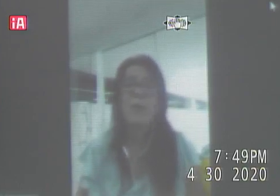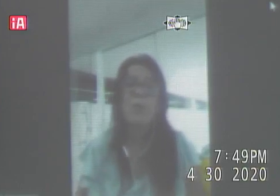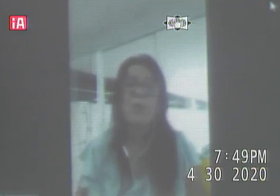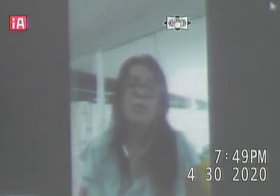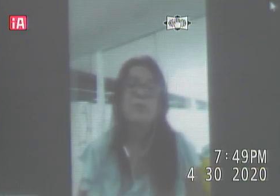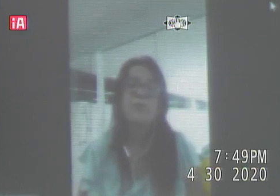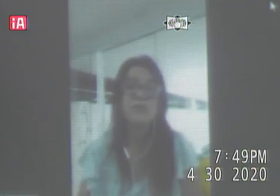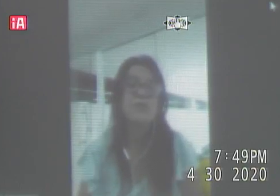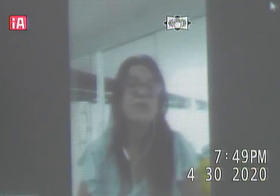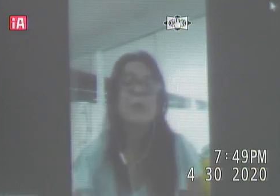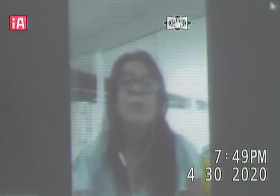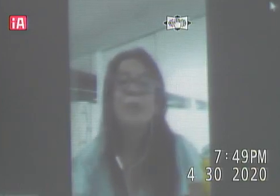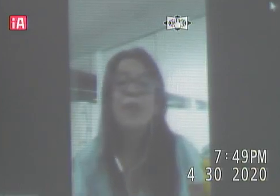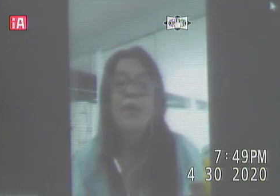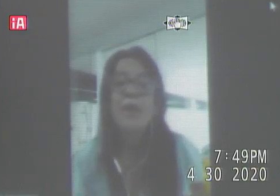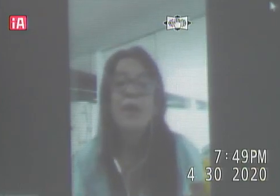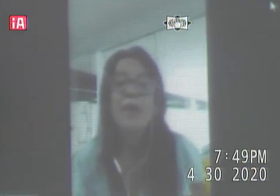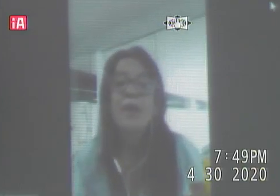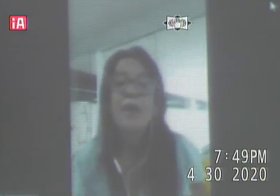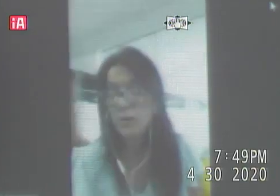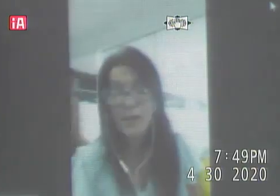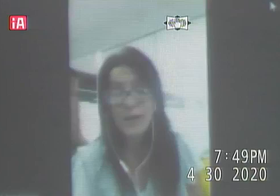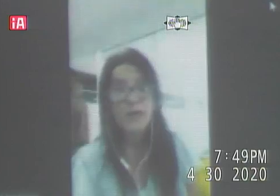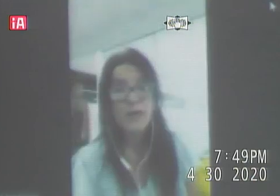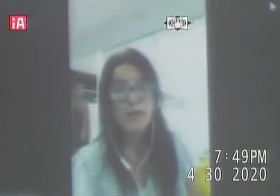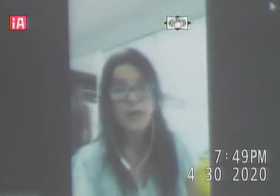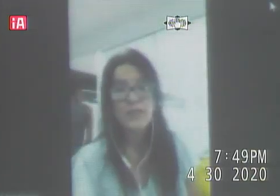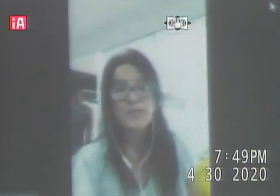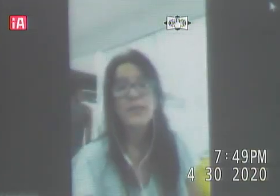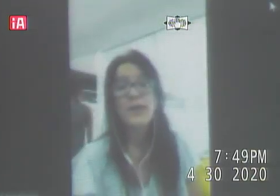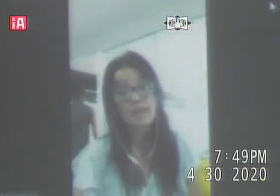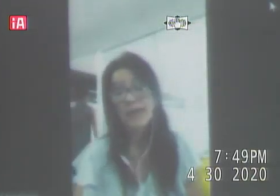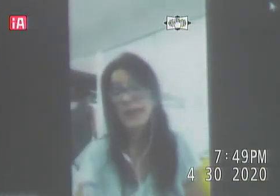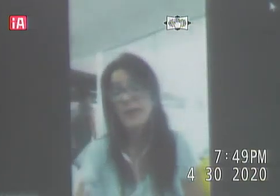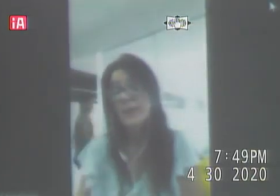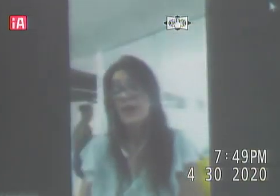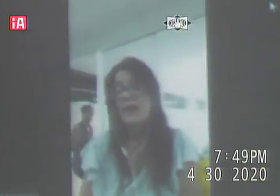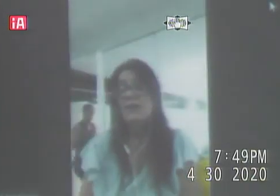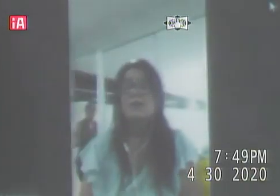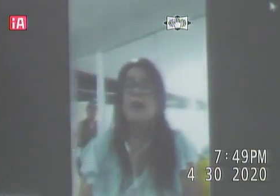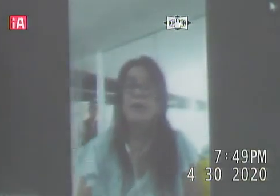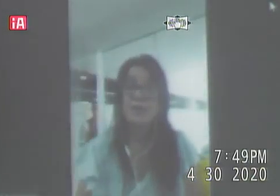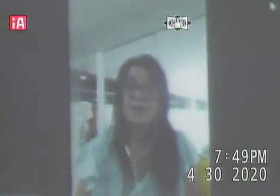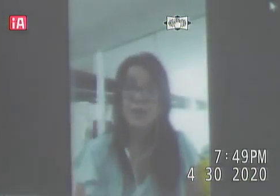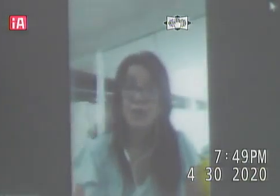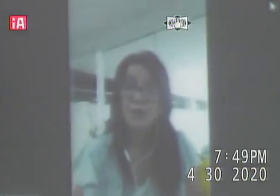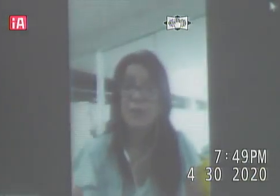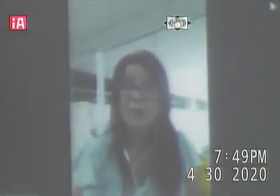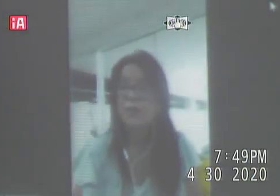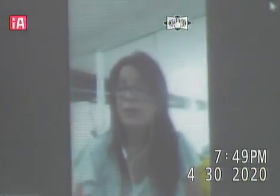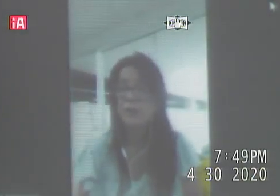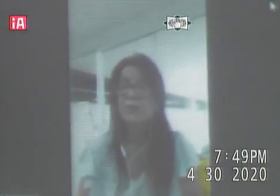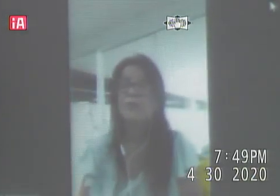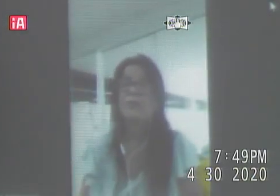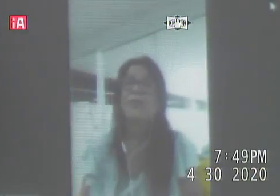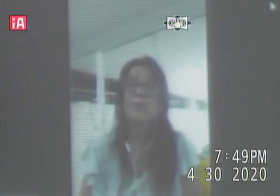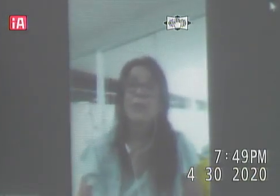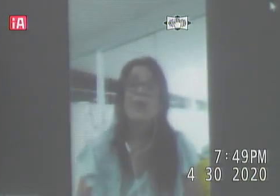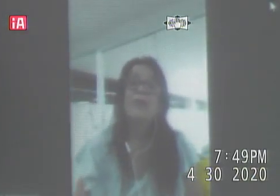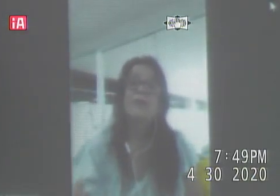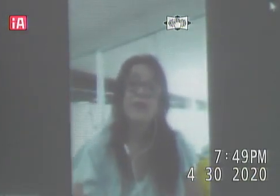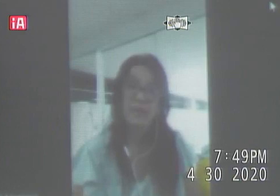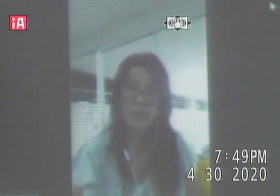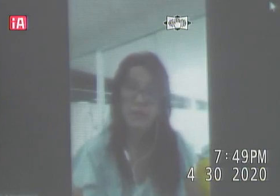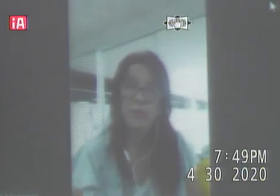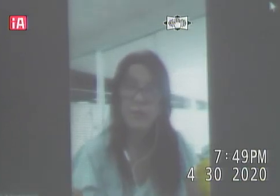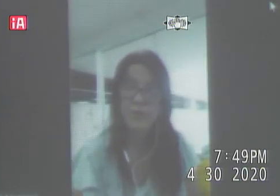ter alguma coisa desse tipo. Então, a minha colaboração é essa daí. A gente sabe que a gente tem um enfrentamento para segunda-feira,